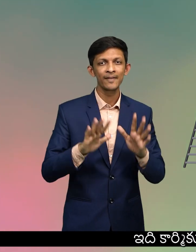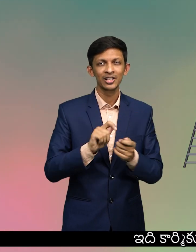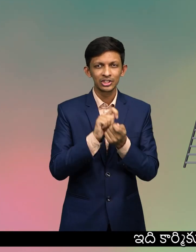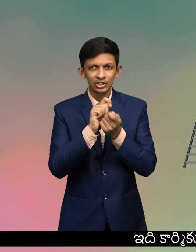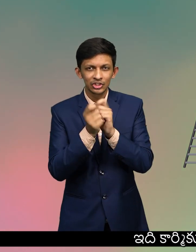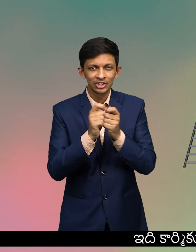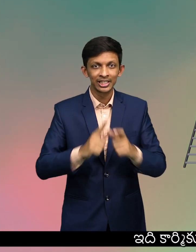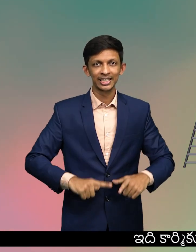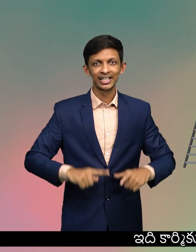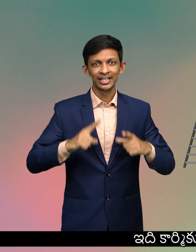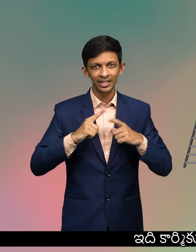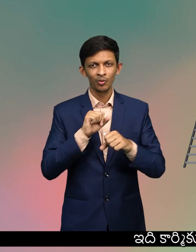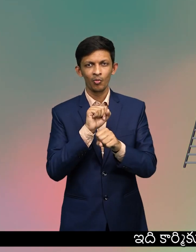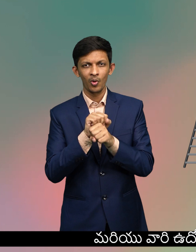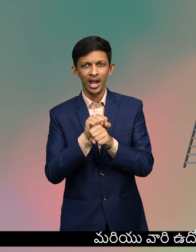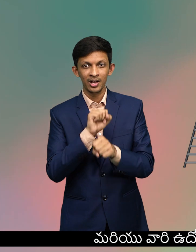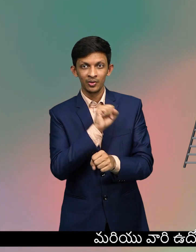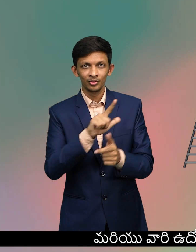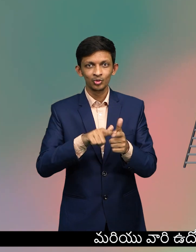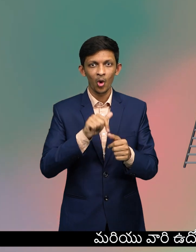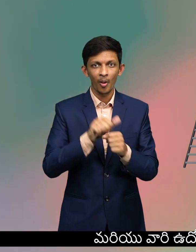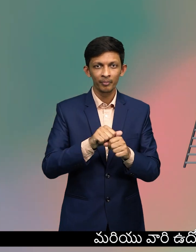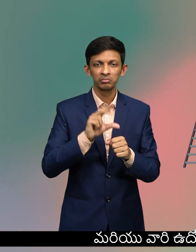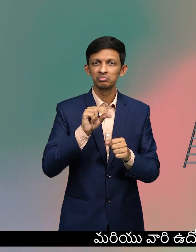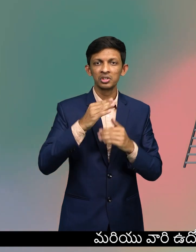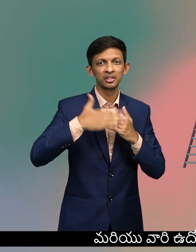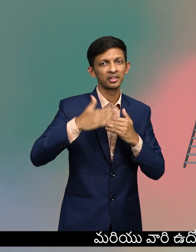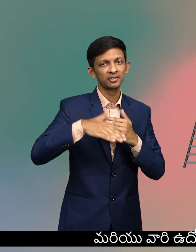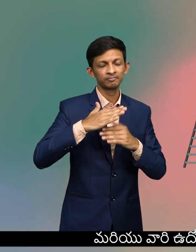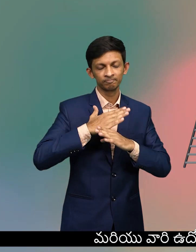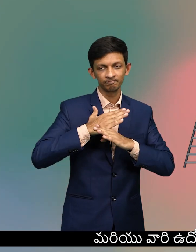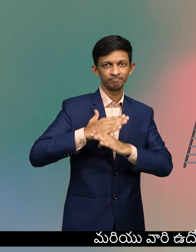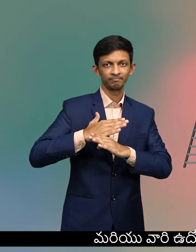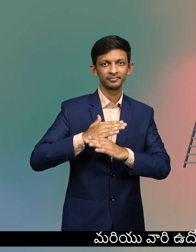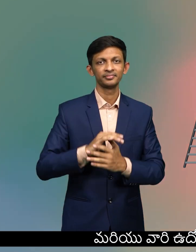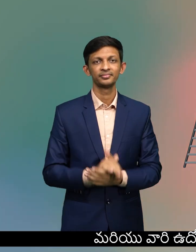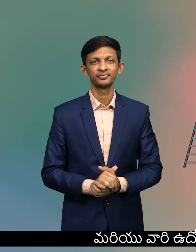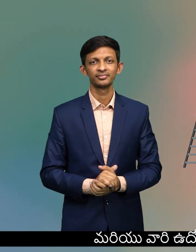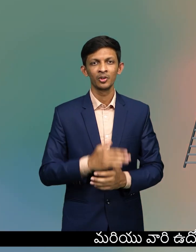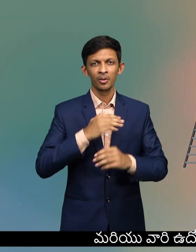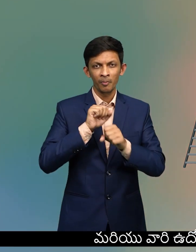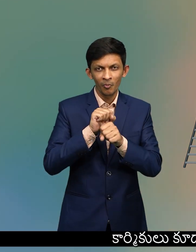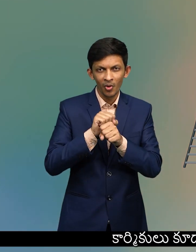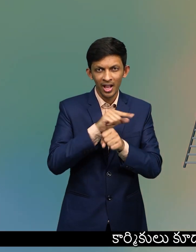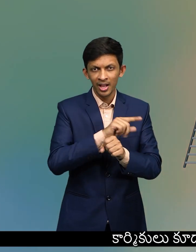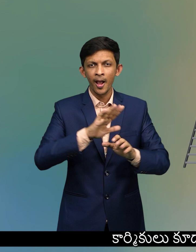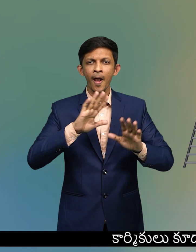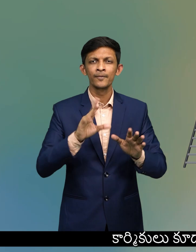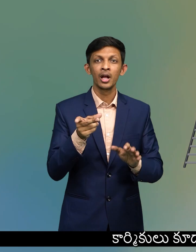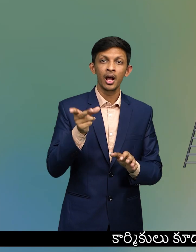కార్మికుల జీవితాలను మార్చింది మరియు వారి ఉద్యోగాలు ఇకపై సురక్షితంగా లేవు. కార్మికులు కూడా చాలా